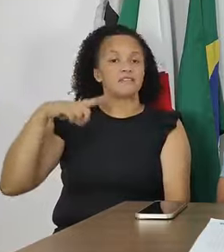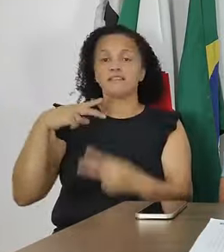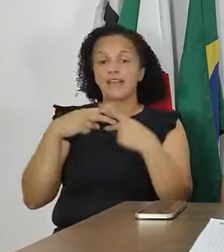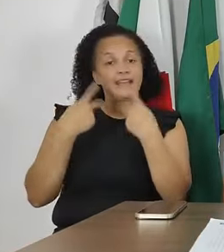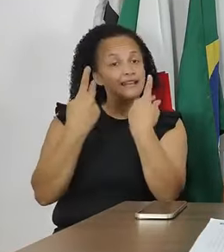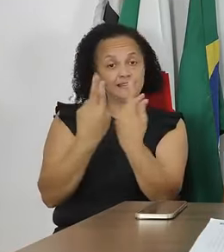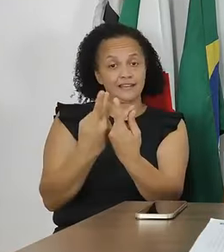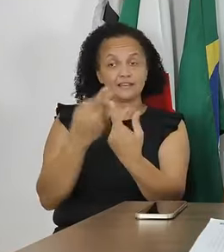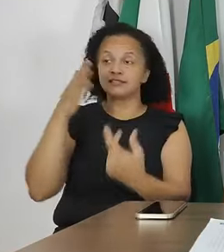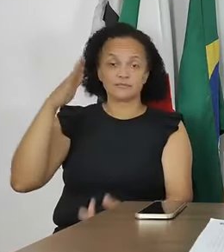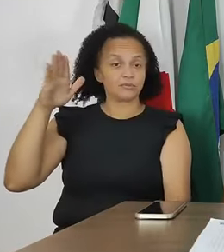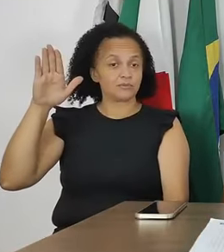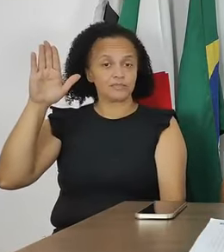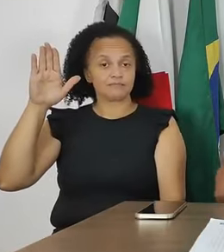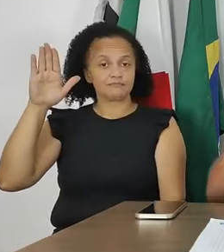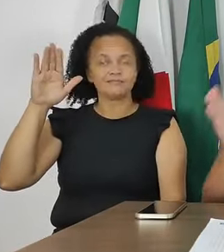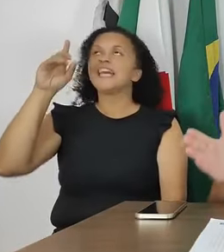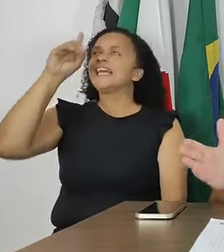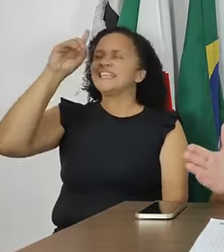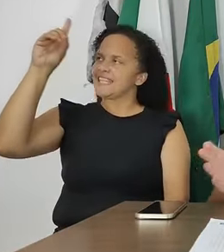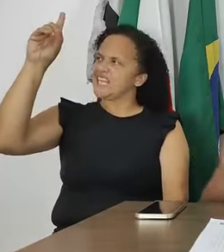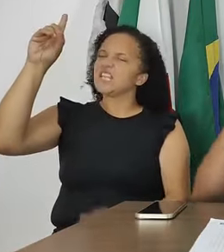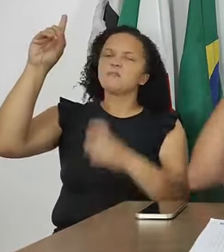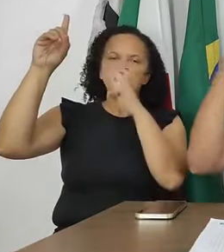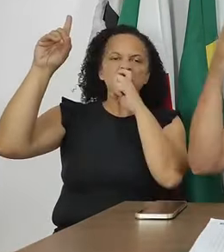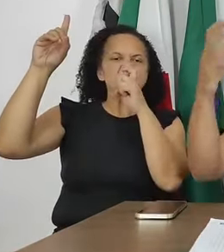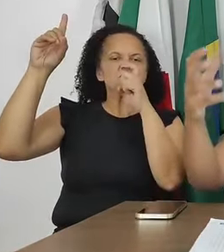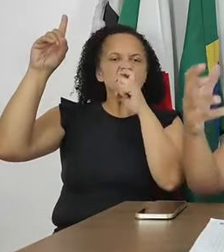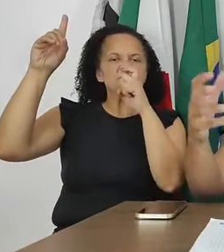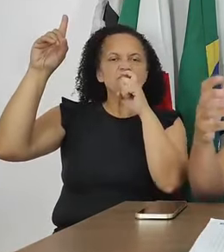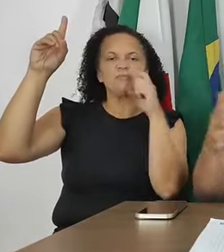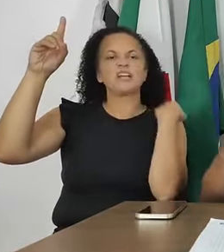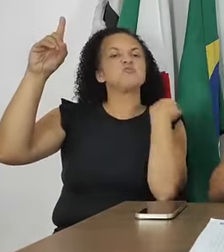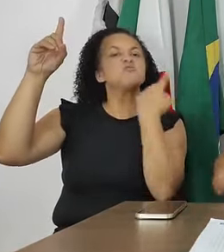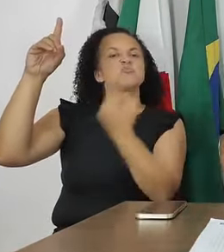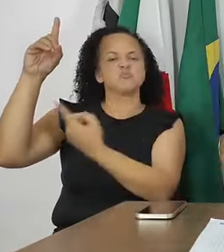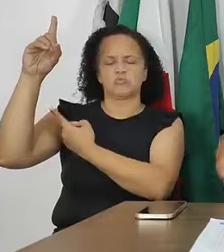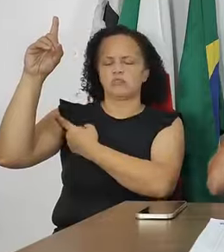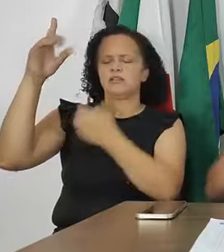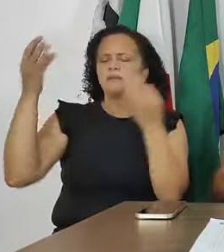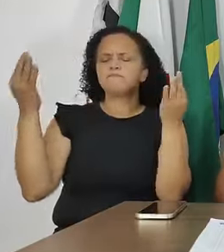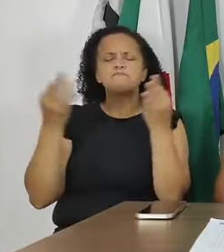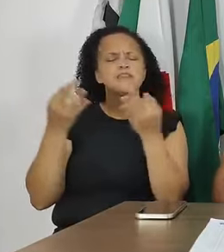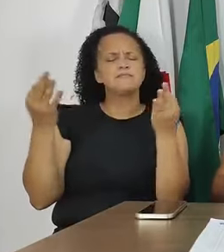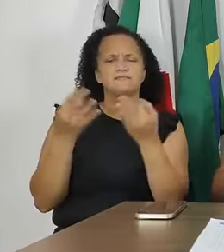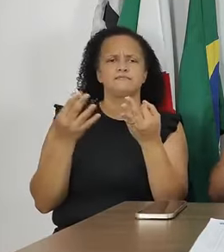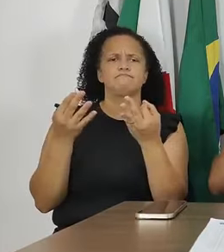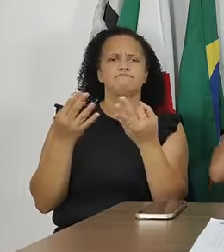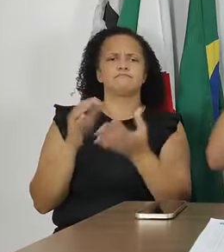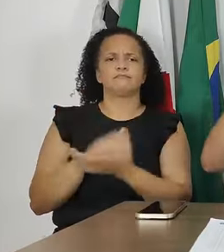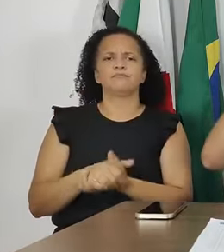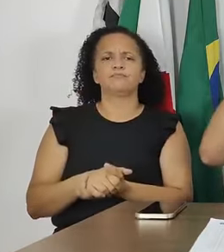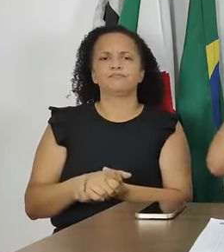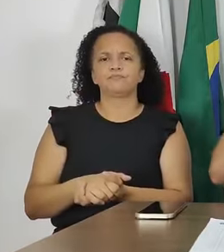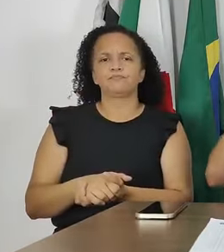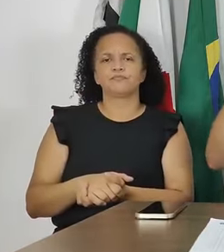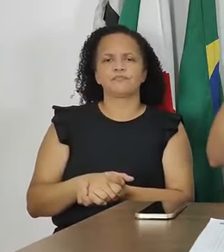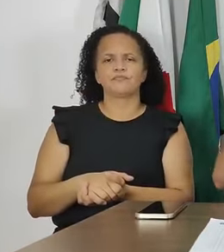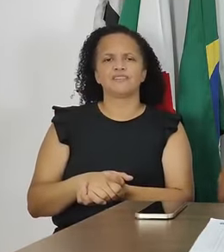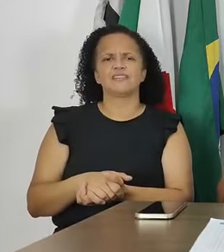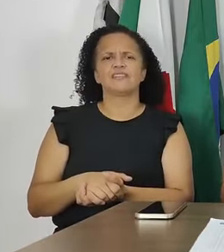Pai. Ele é o teu Pai amado, é o Pai perfeito. Eu sei que talvez as